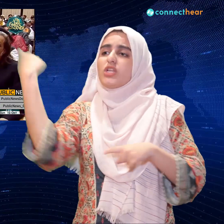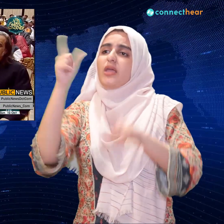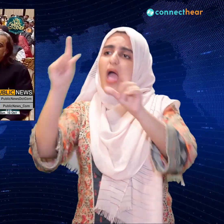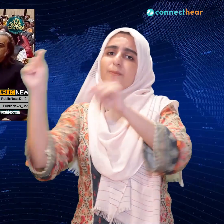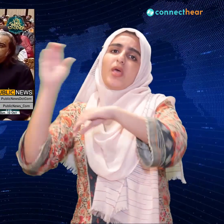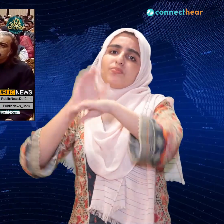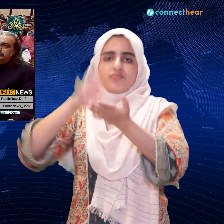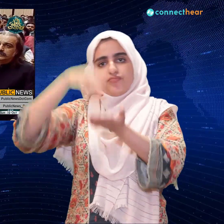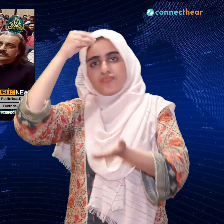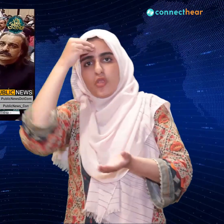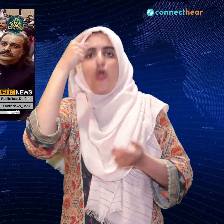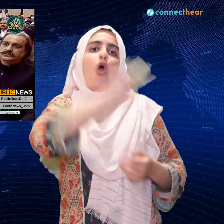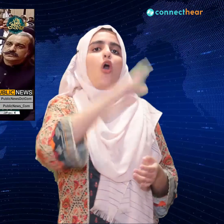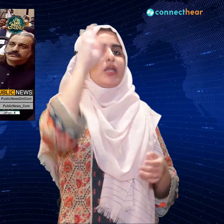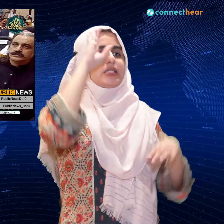پھر